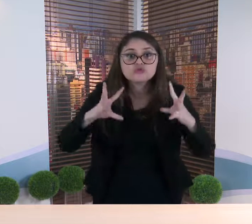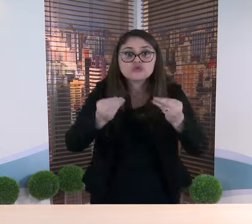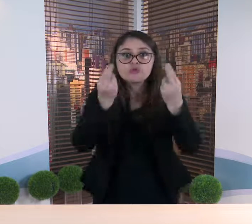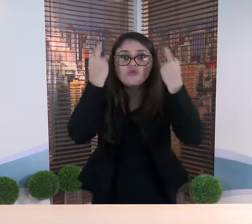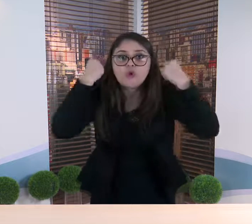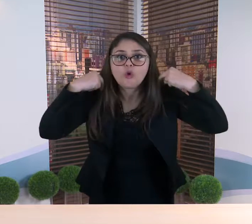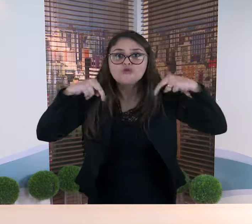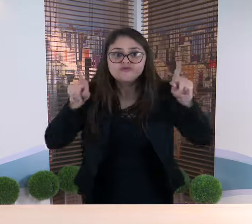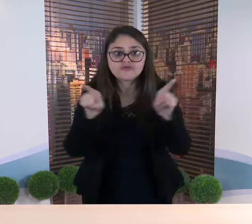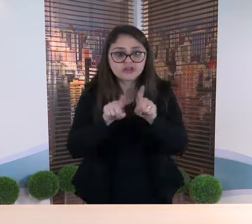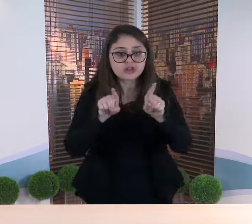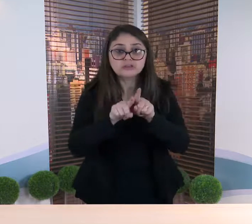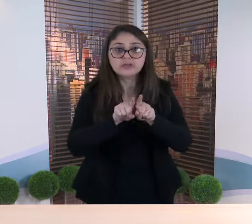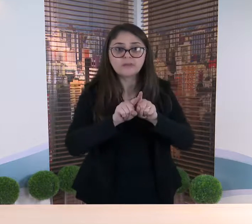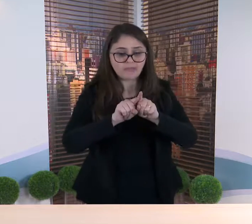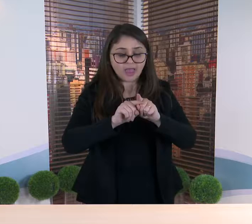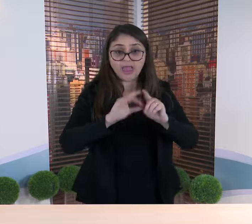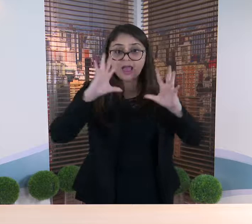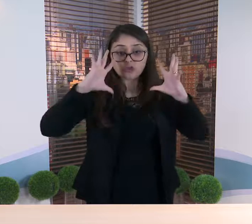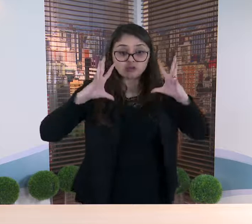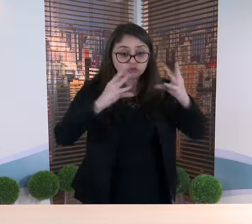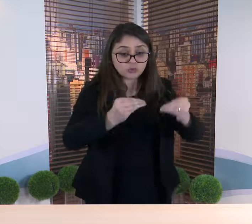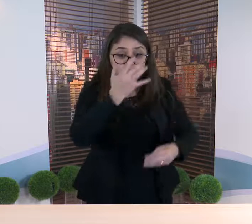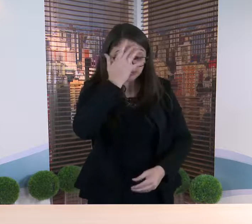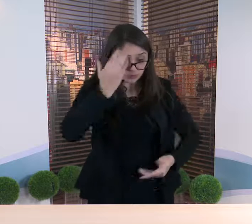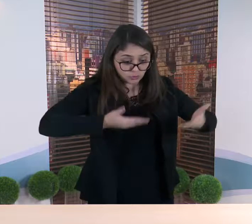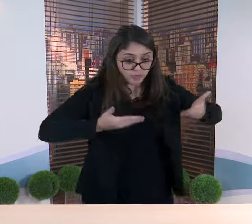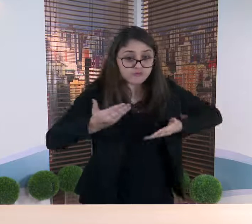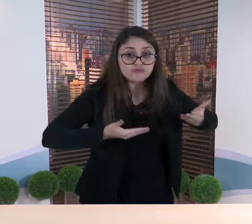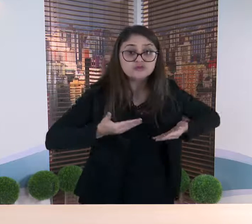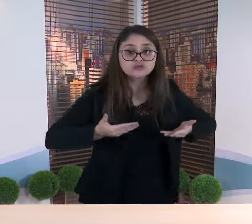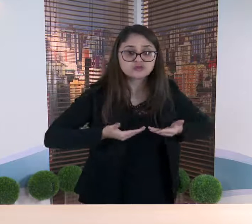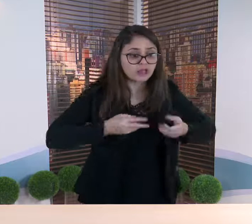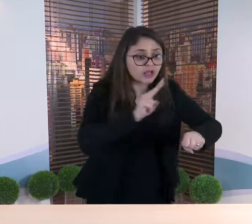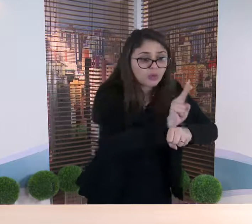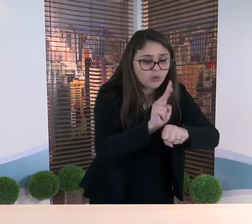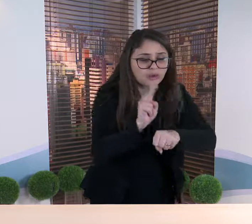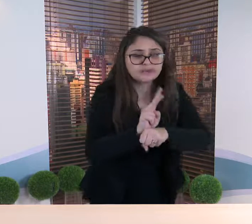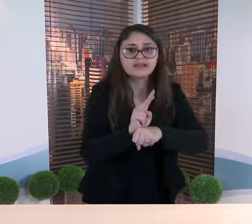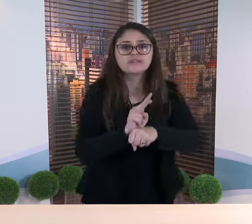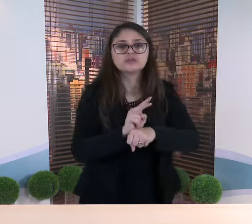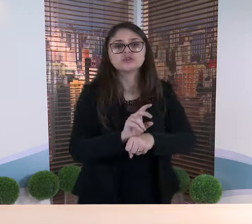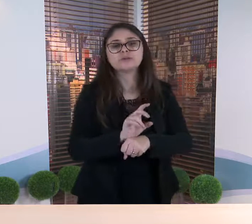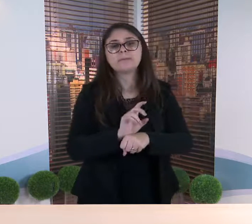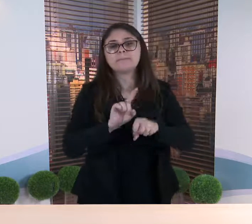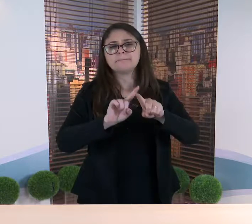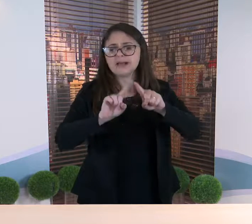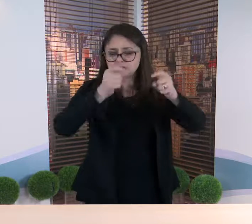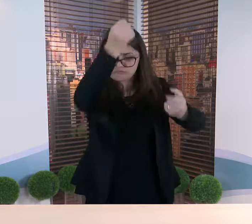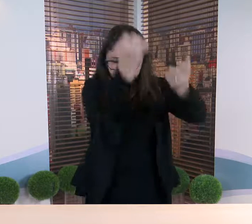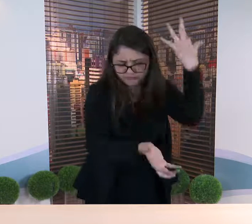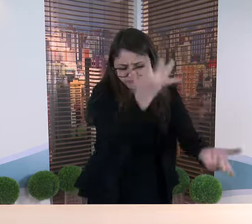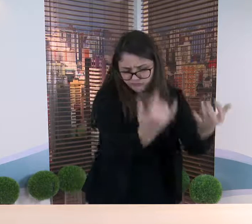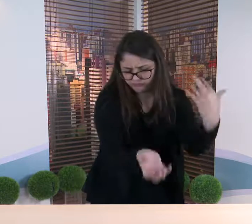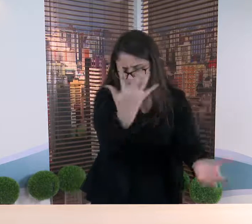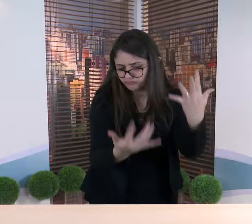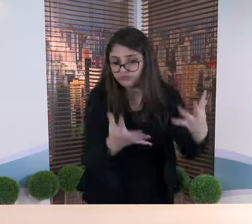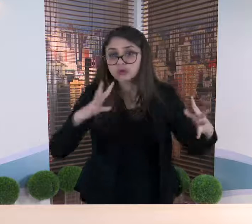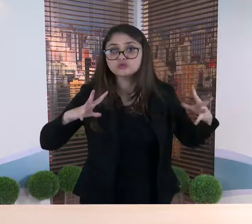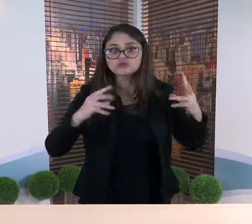ovelhas, todos os empregados que tomavam conta do rebanho. Só um escapou. Como se não bastasse